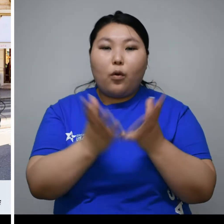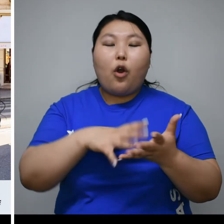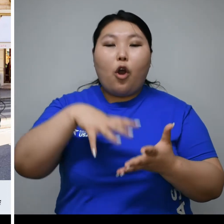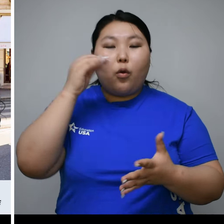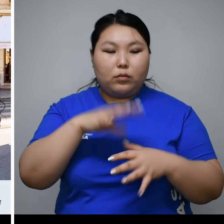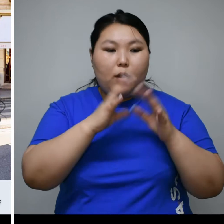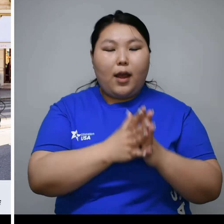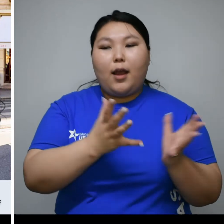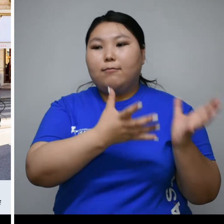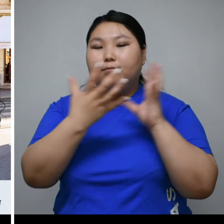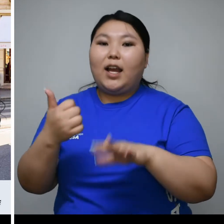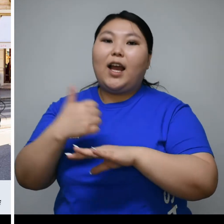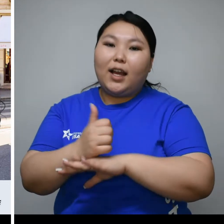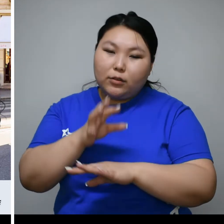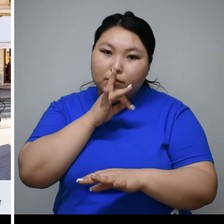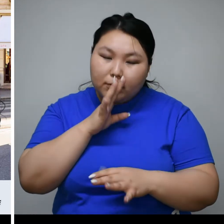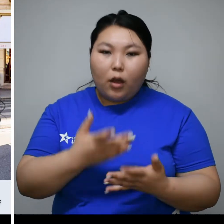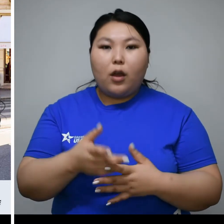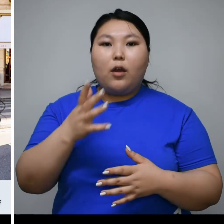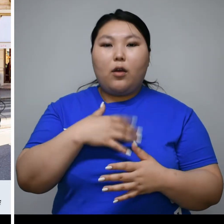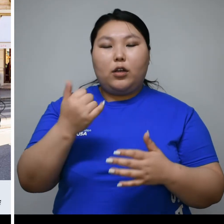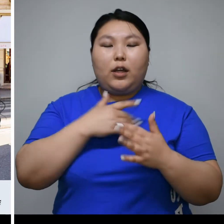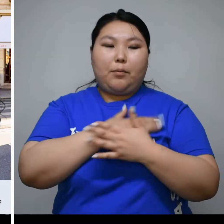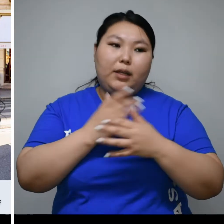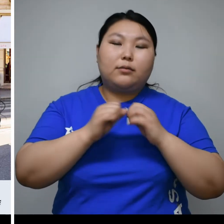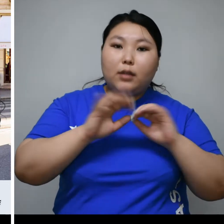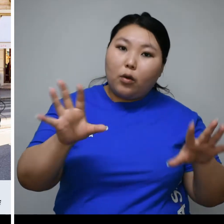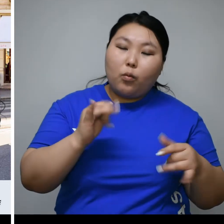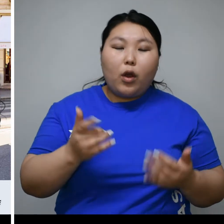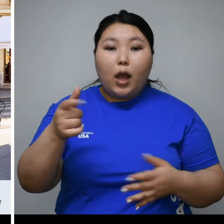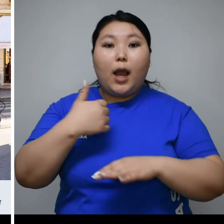бүх оюутнууд ийш тийшээ аялах гад эсвэл та гэртээ очих гэж бүгдээрээ явцдаг.